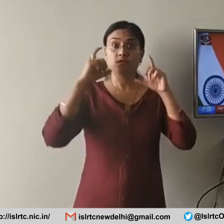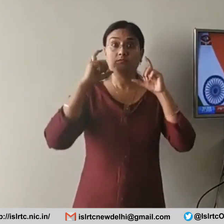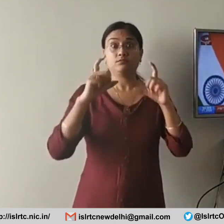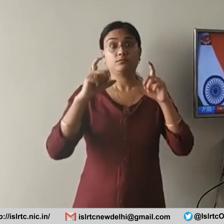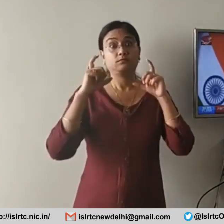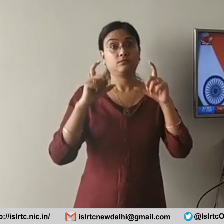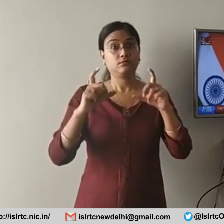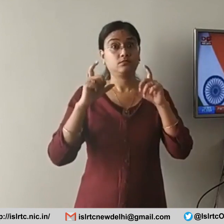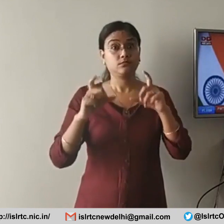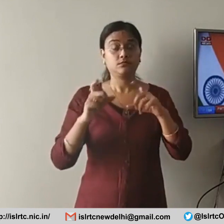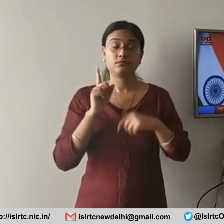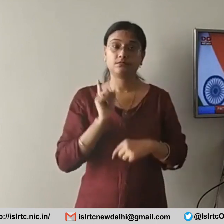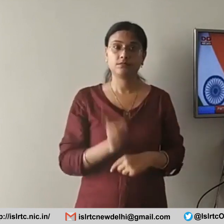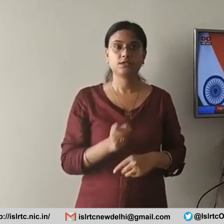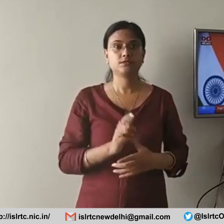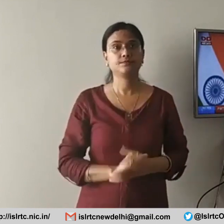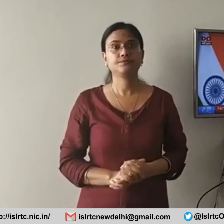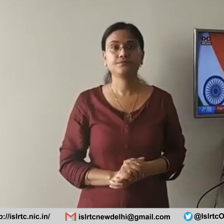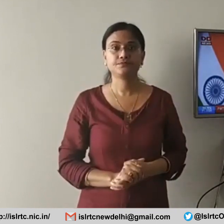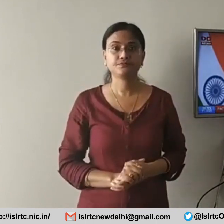सतर्कता बरतनी ही होगी।